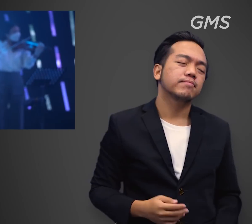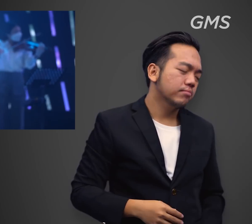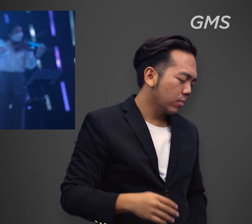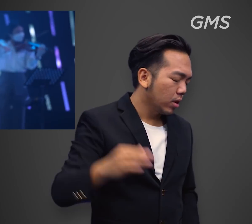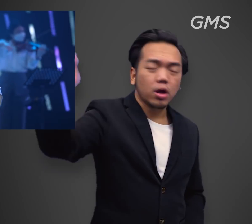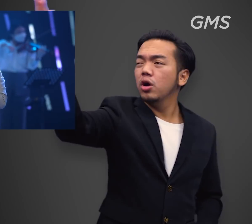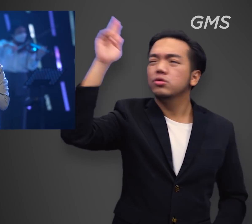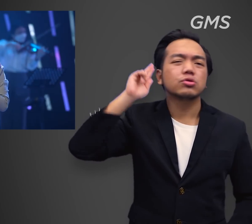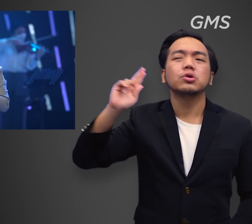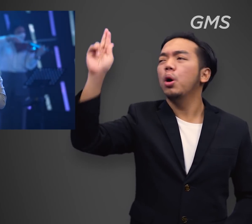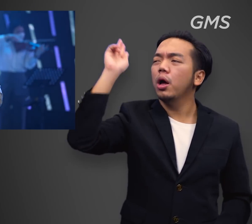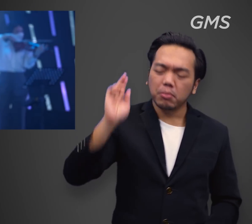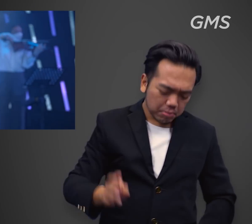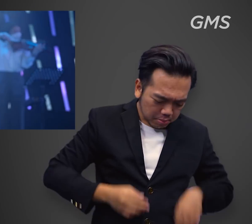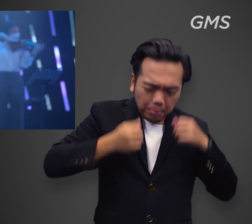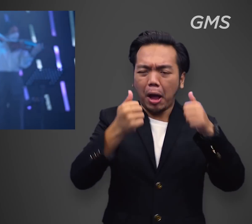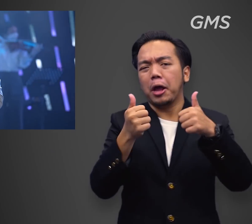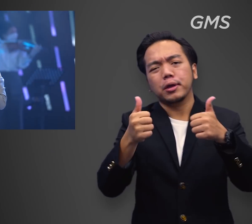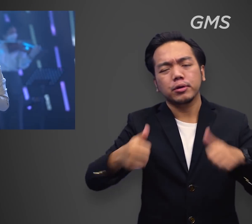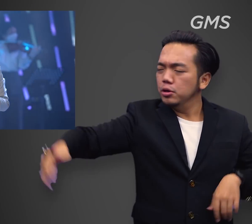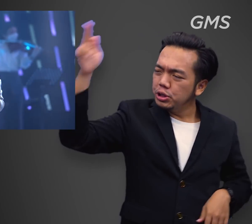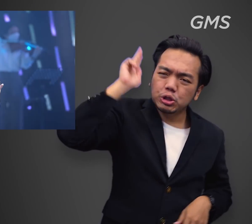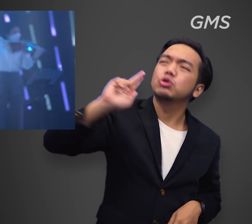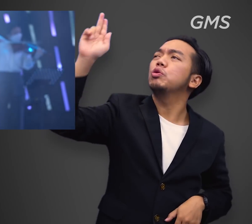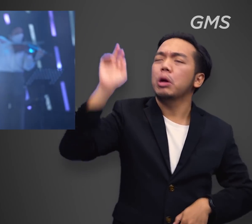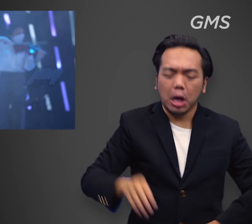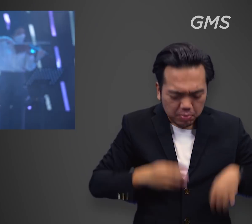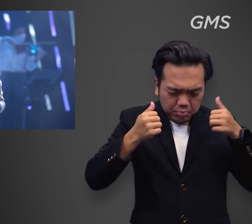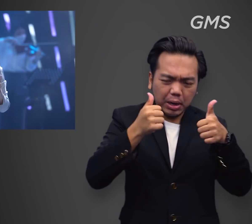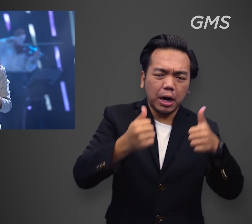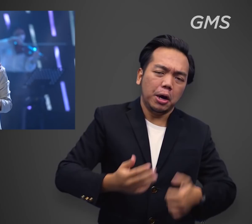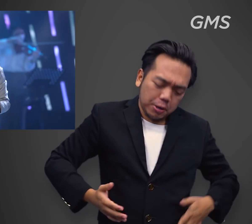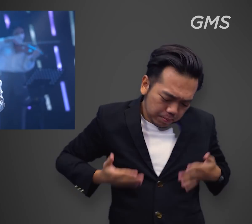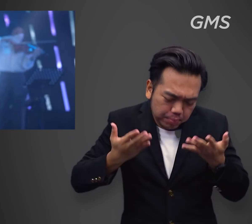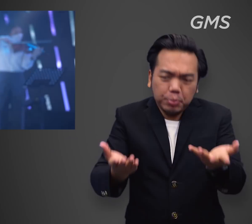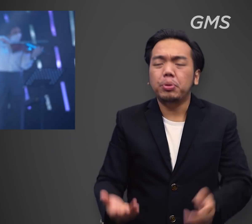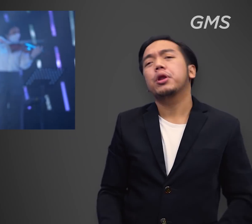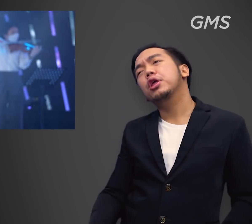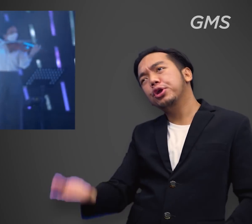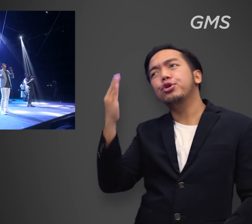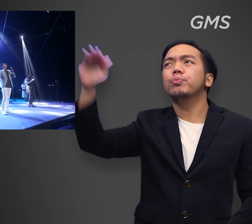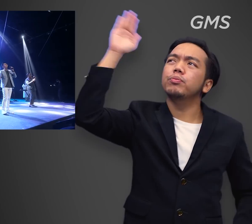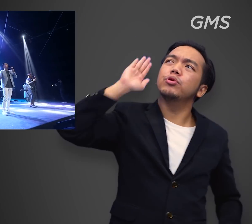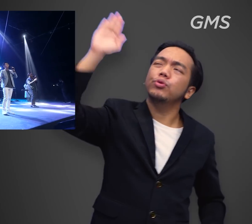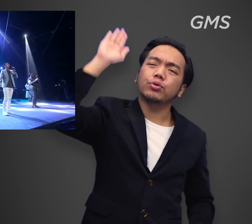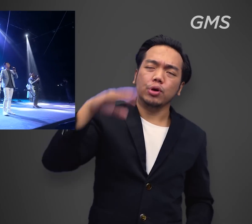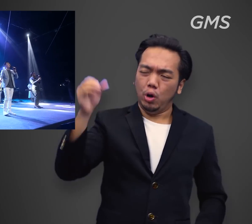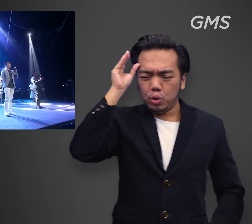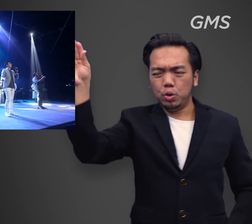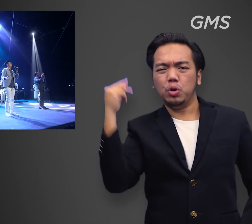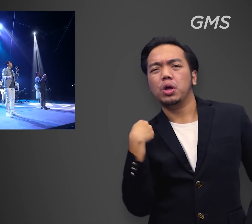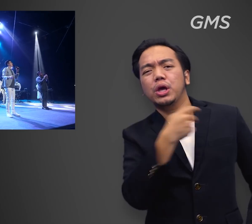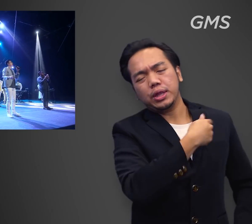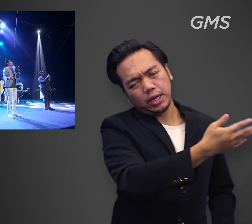Dialah yang baik, Dia berikan hidupnya buat kita semua.